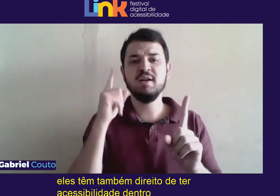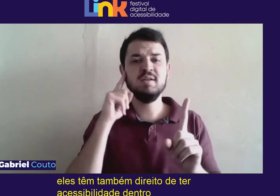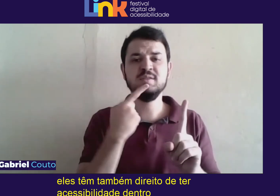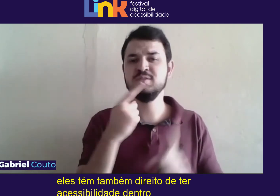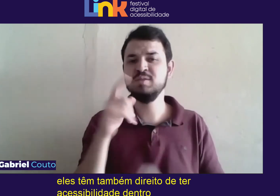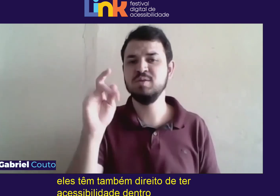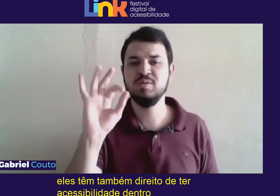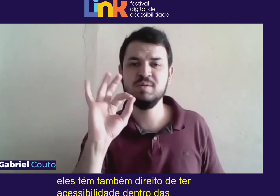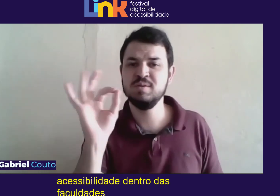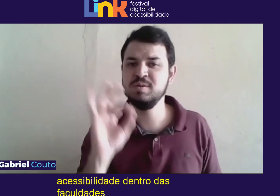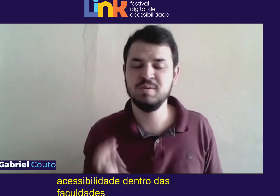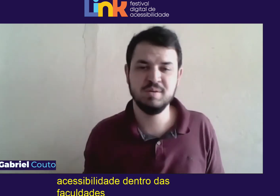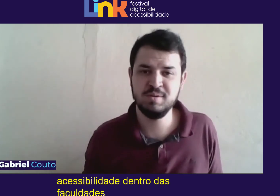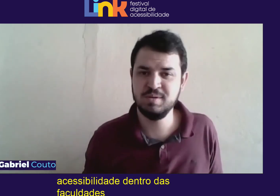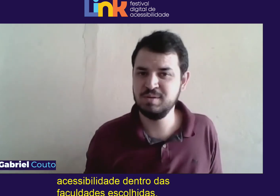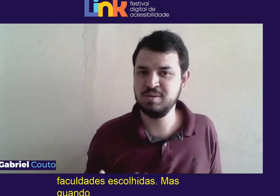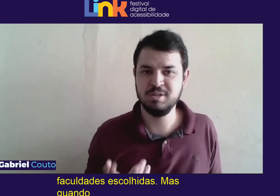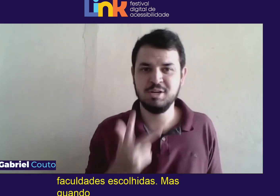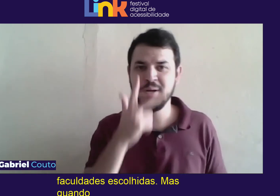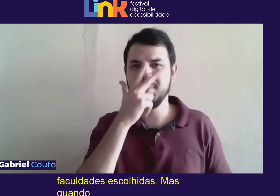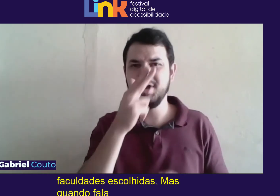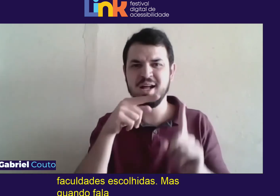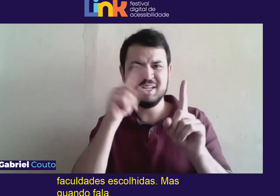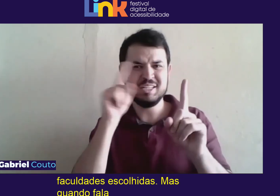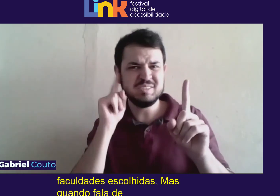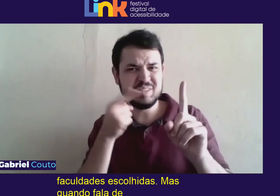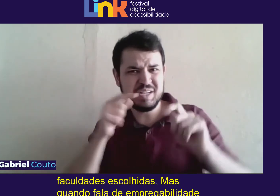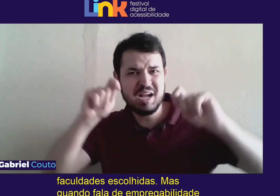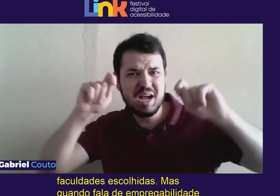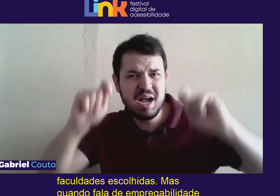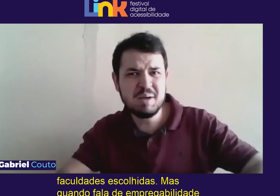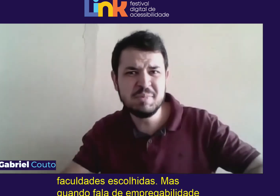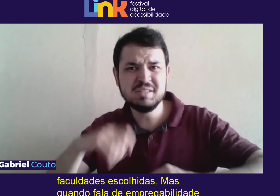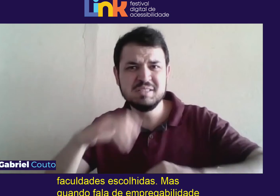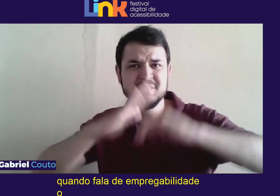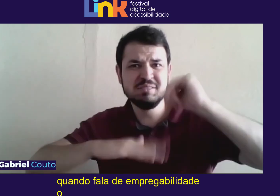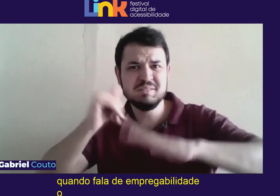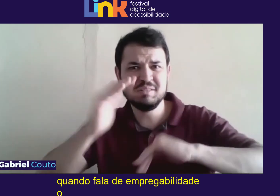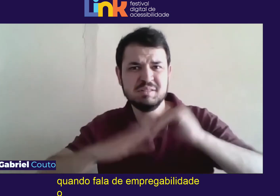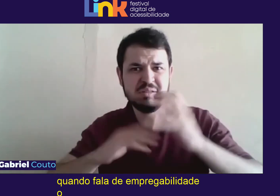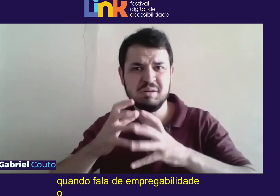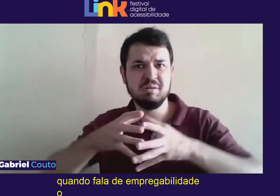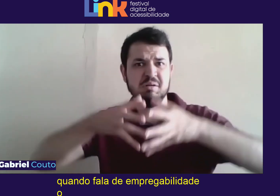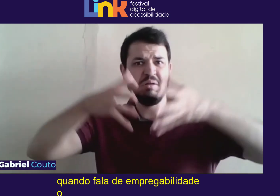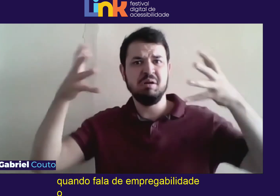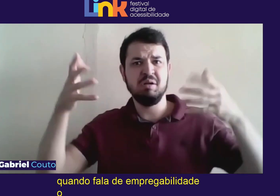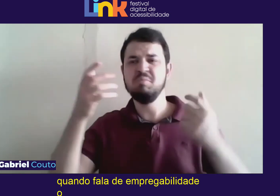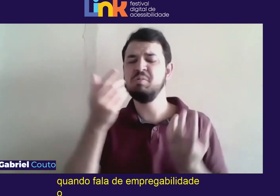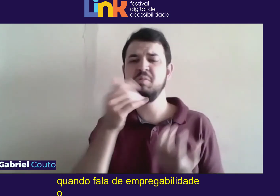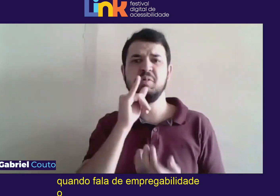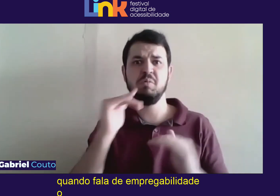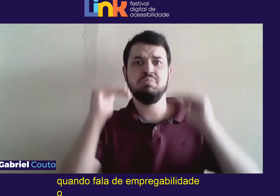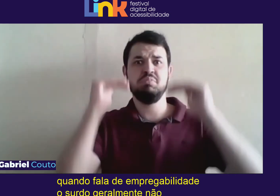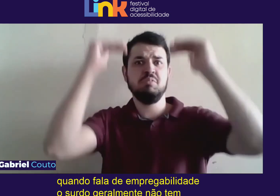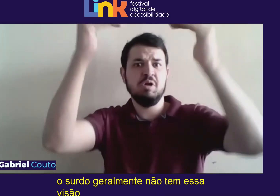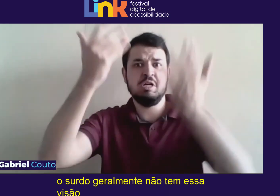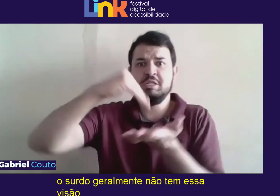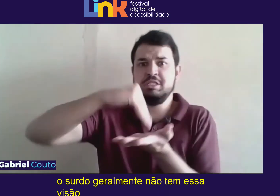de empregabilidade, o surdo geralmente não tem essa visão de que necessita da acessibilidade.